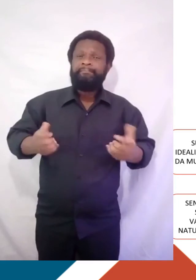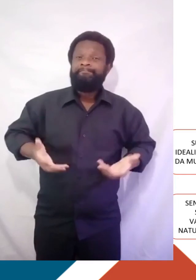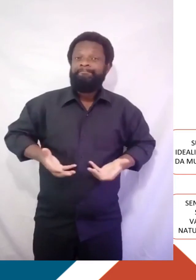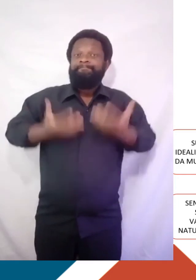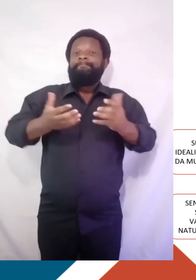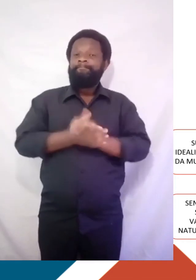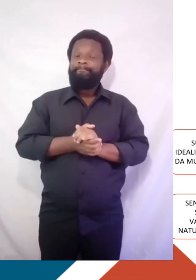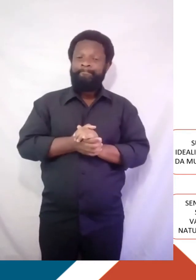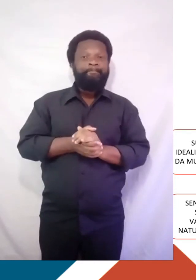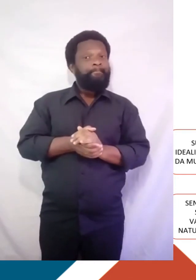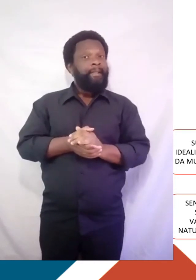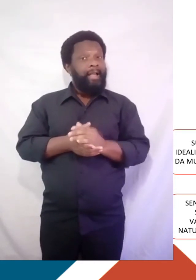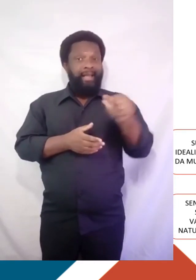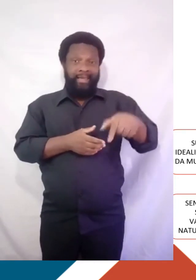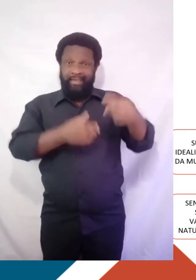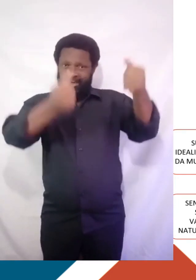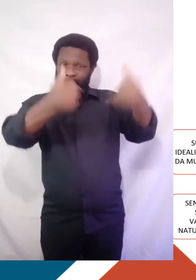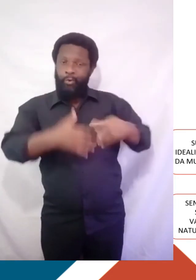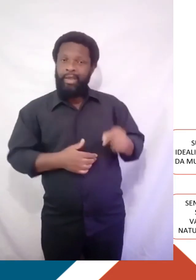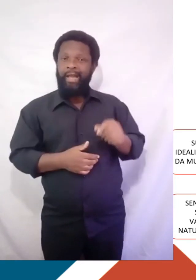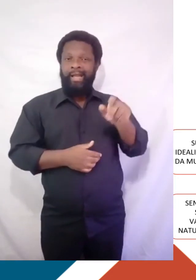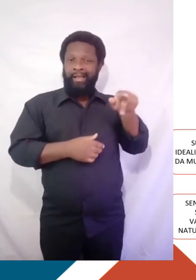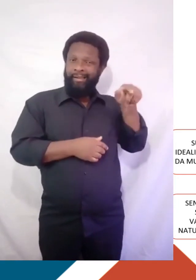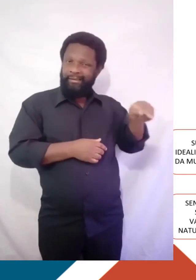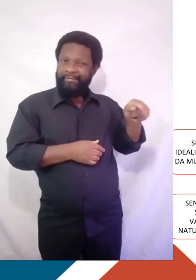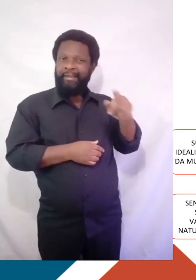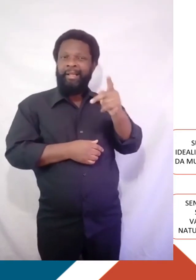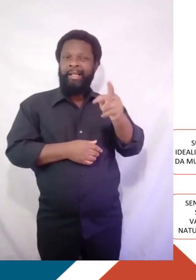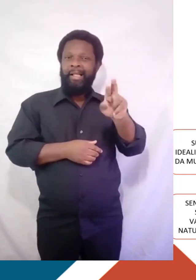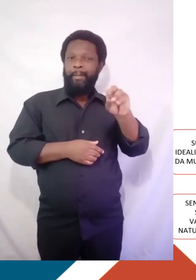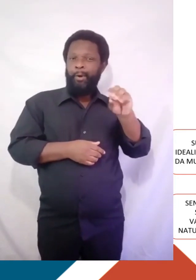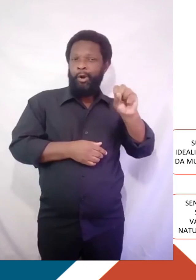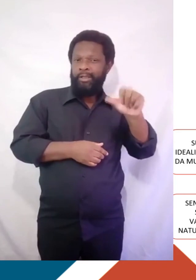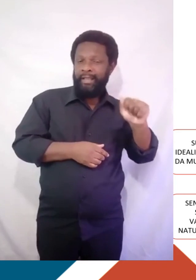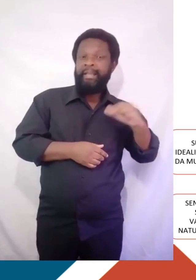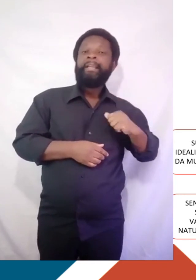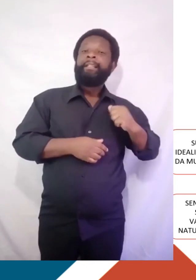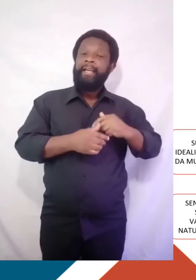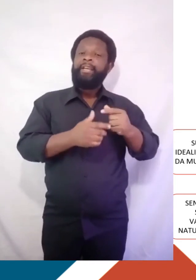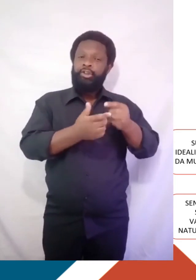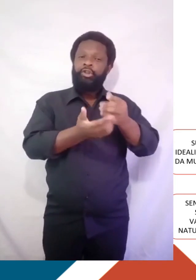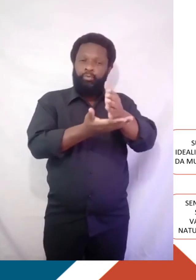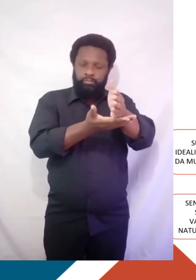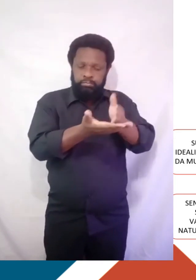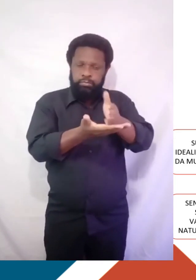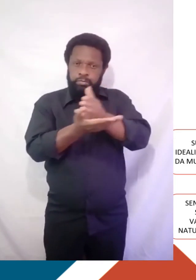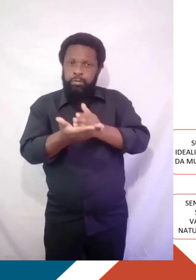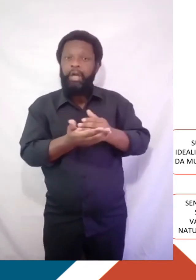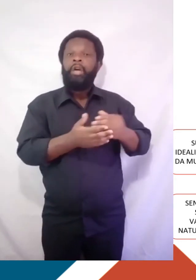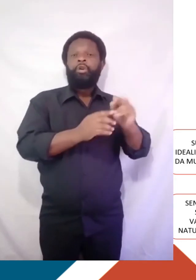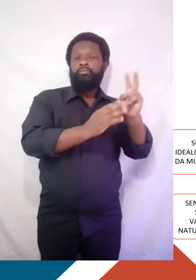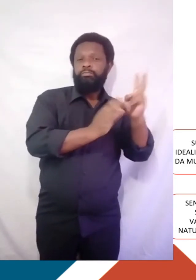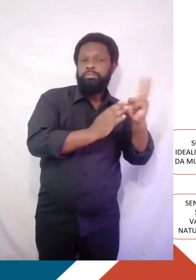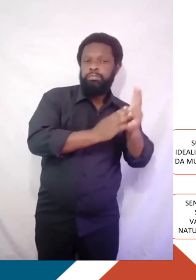expressividade. Vimos ainda que na prosa o romantismo se divide em romances indianistas, urbanos e